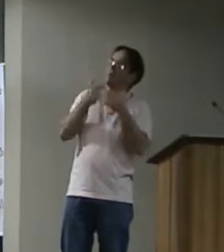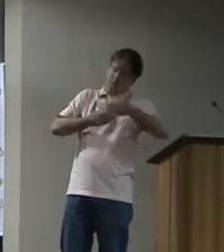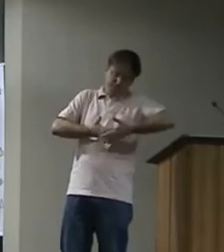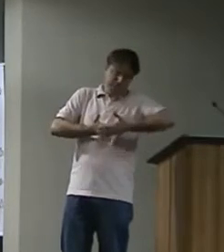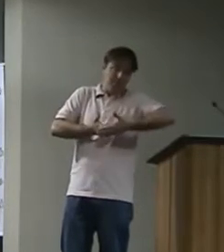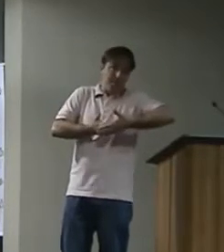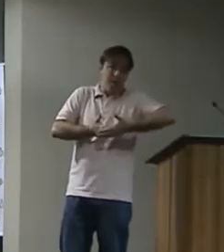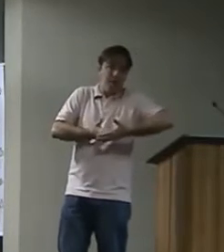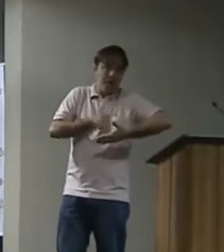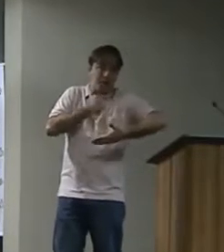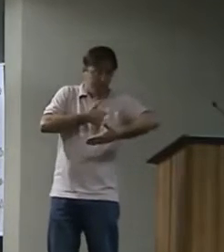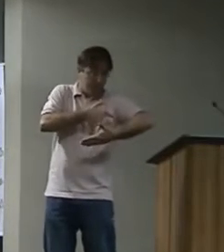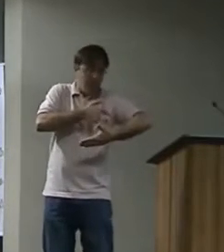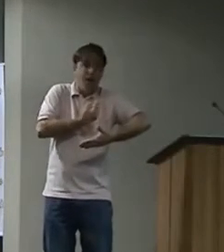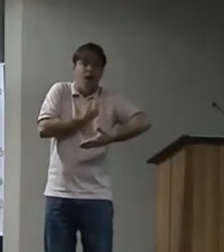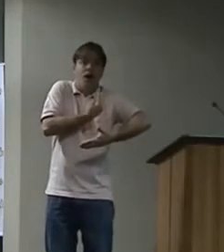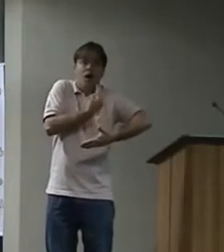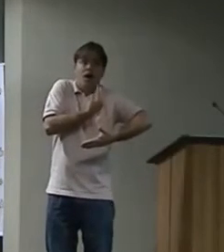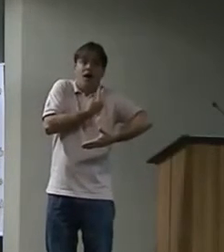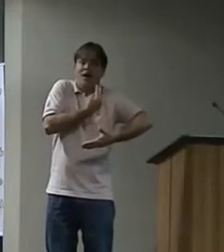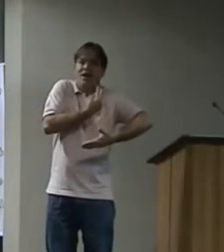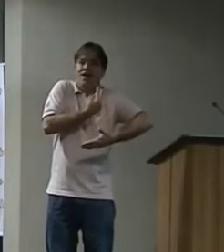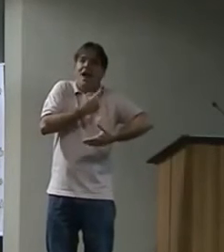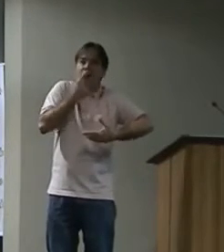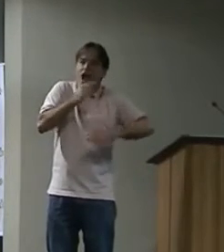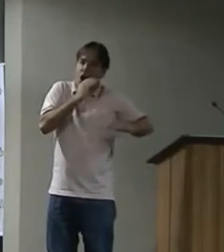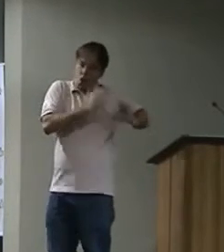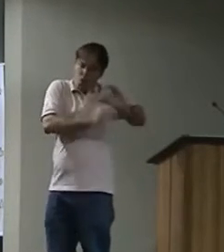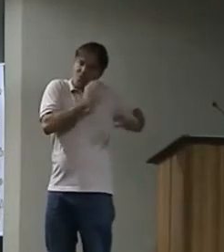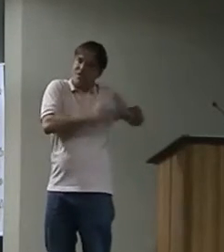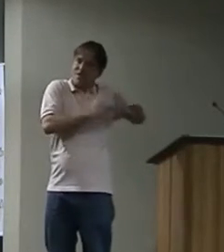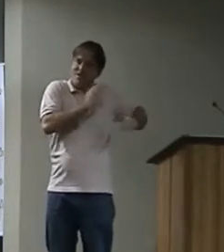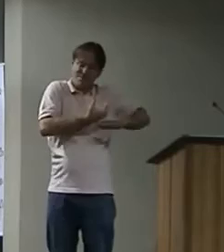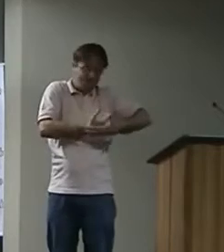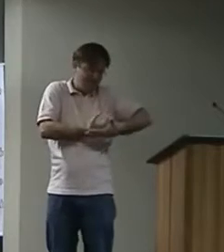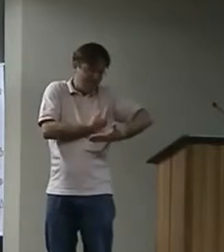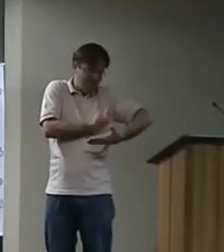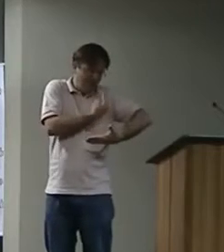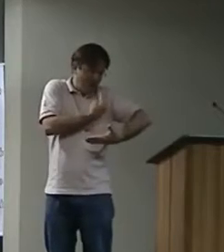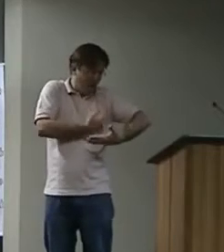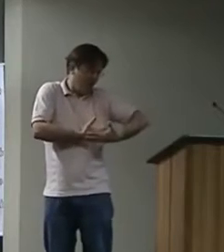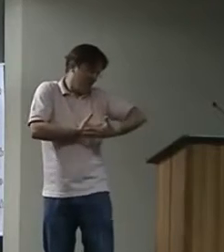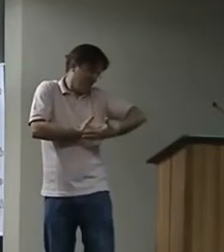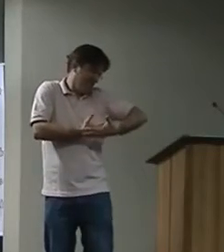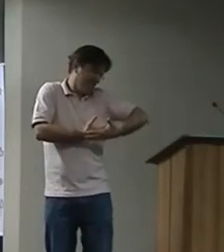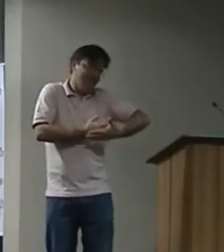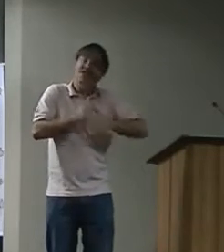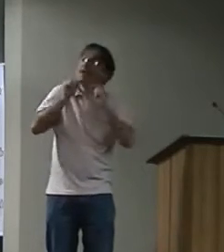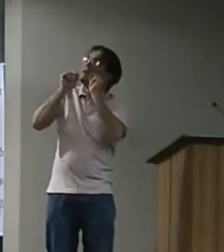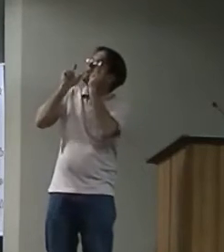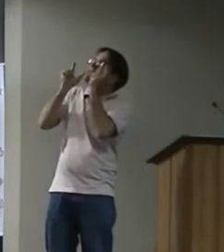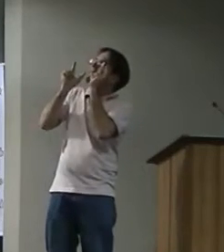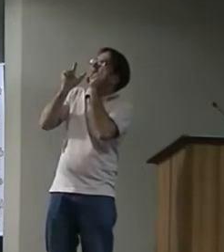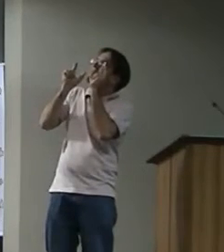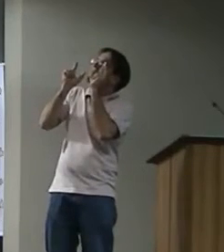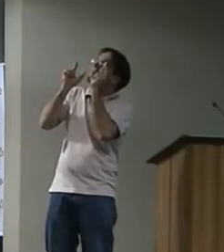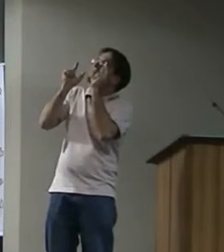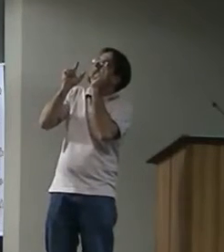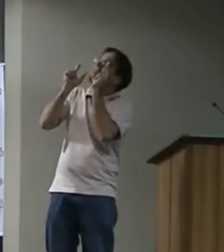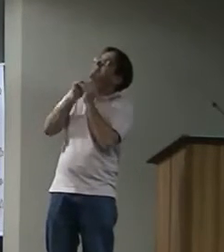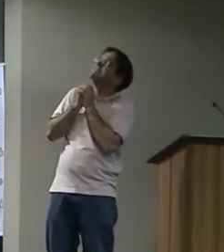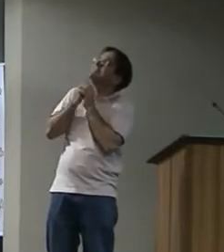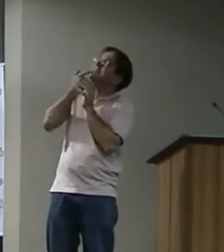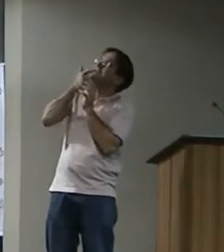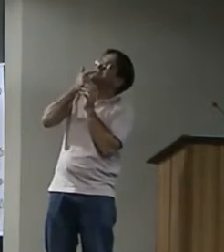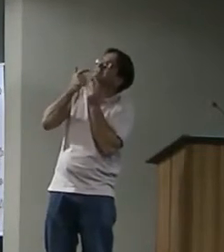sua mãe, com seu pai, com seus familiares. Então, começa a comunicação aí, né? Essa percepção da